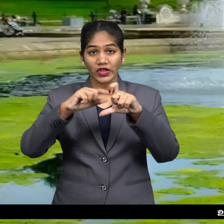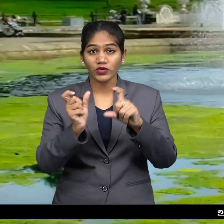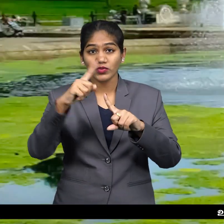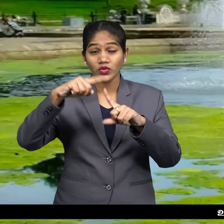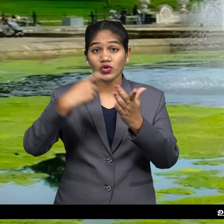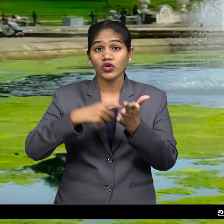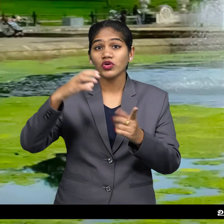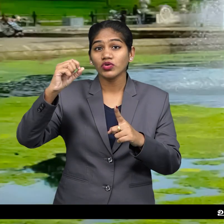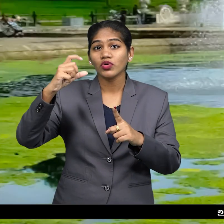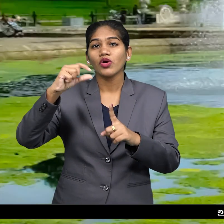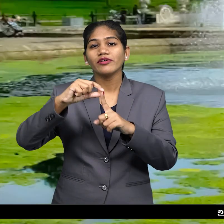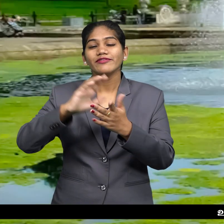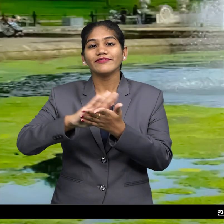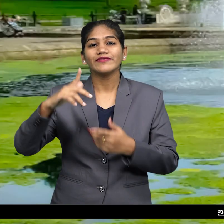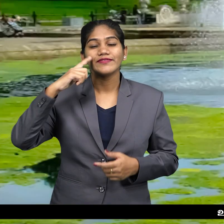ஊட்டஞ்செரித்தல்,